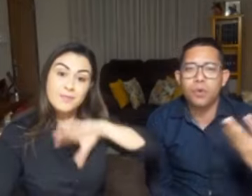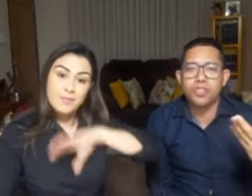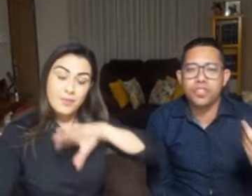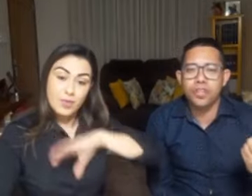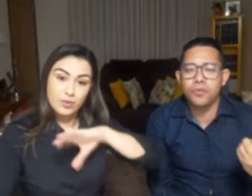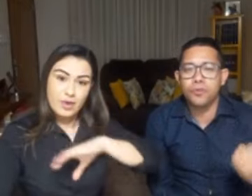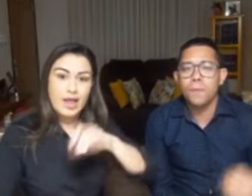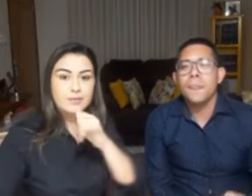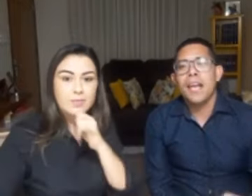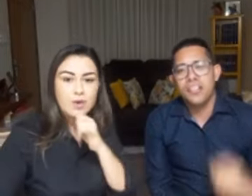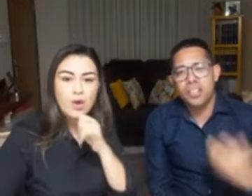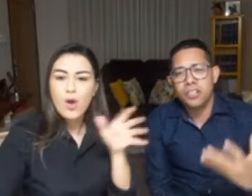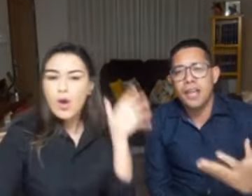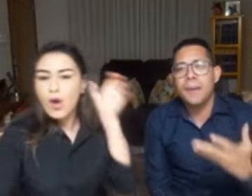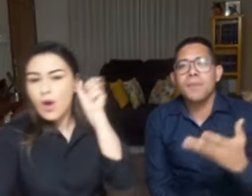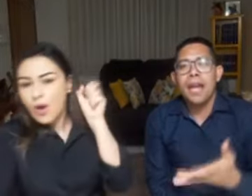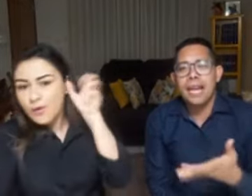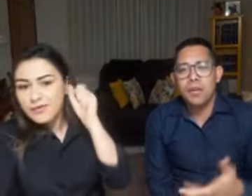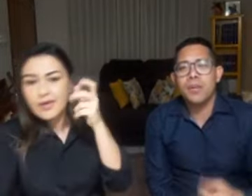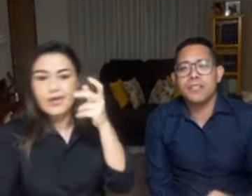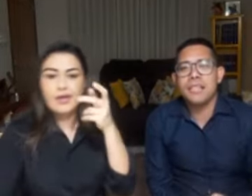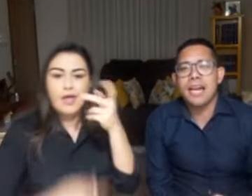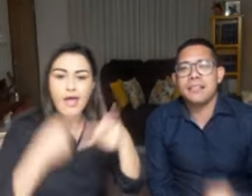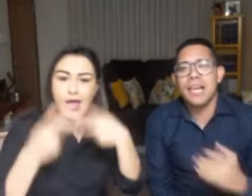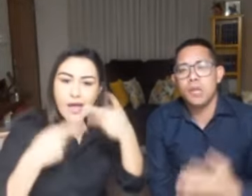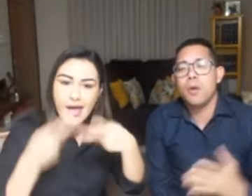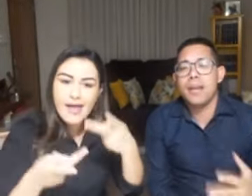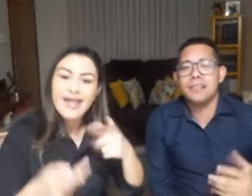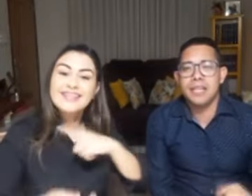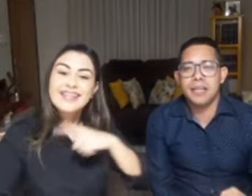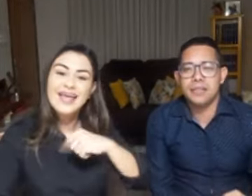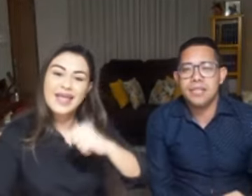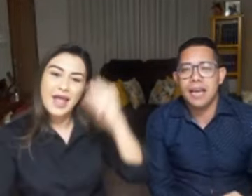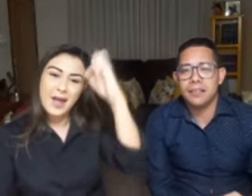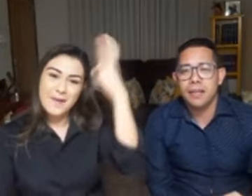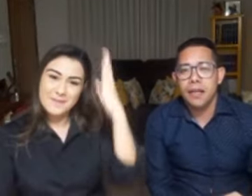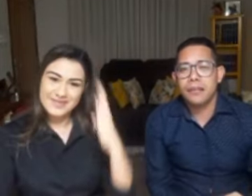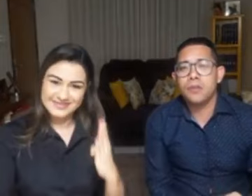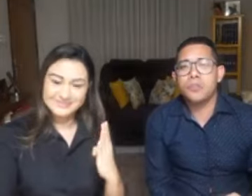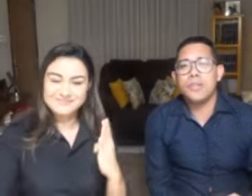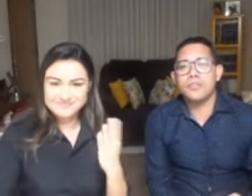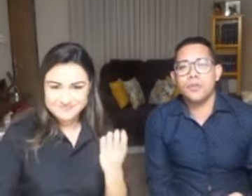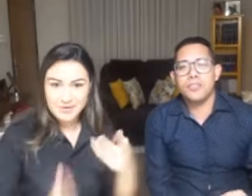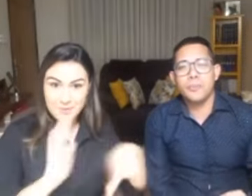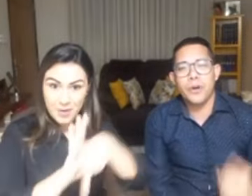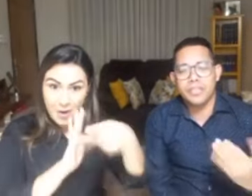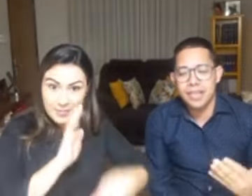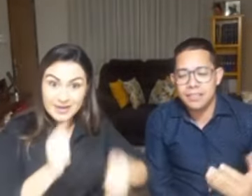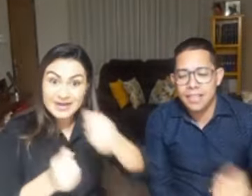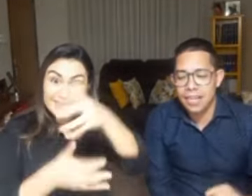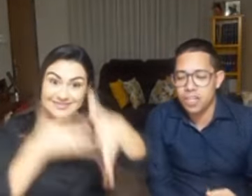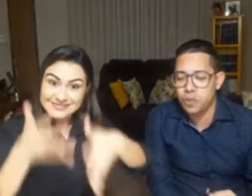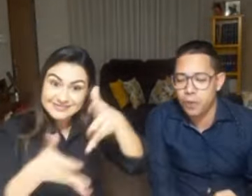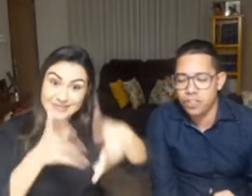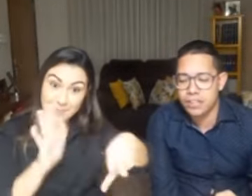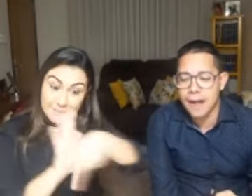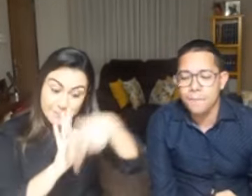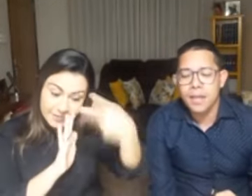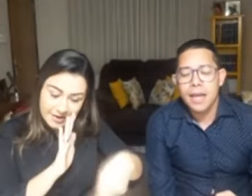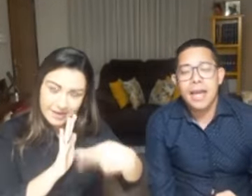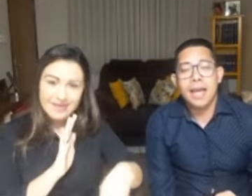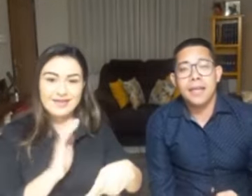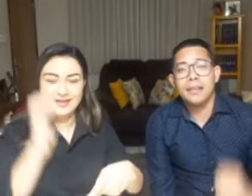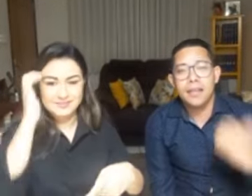oral auditivo, a gente tem a língua de sinais, que é a língua brasileira de sinais. Então, são questões importantes, né, que a gente pode